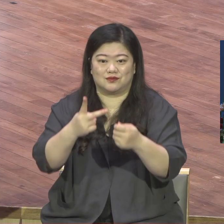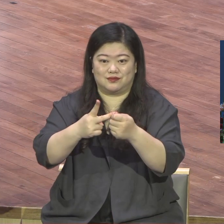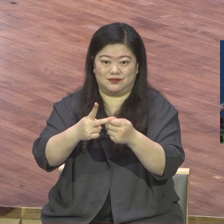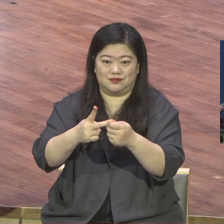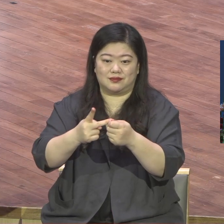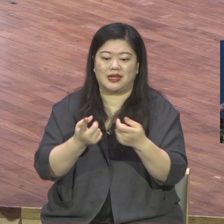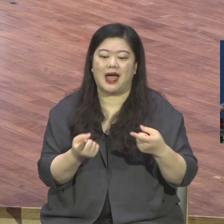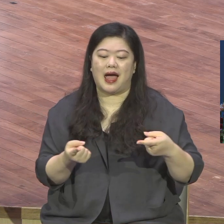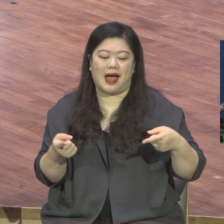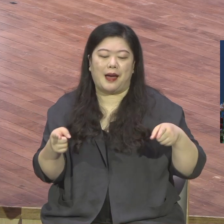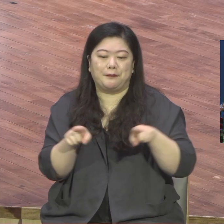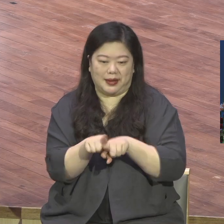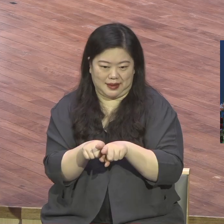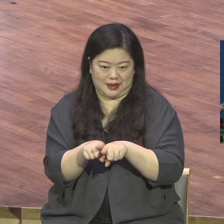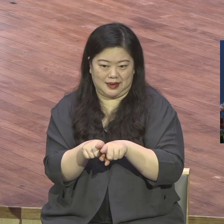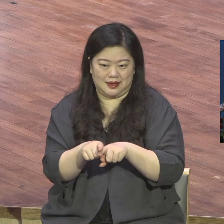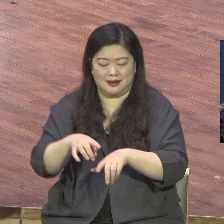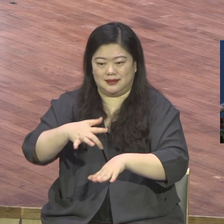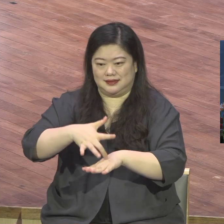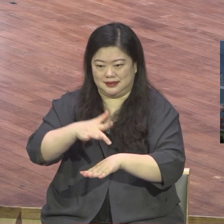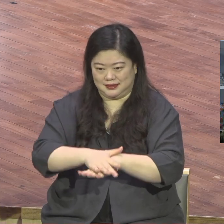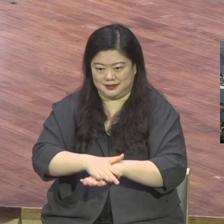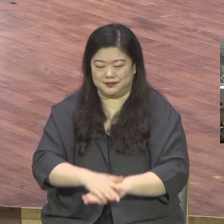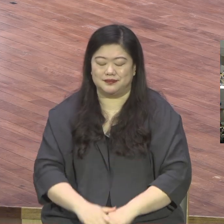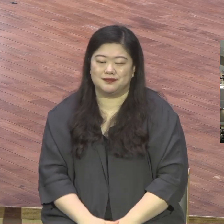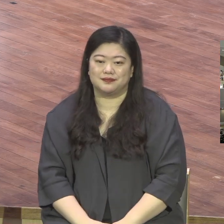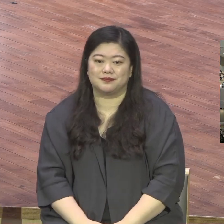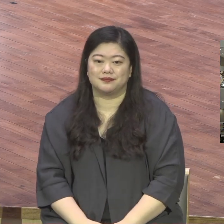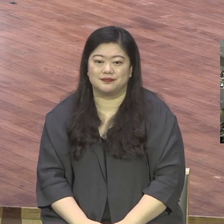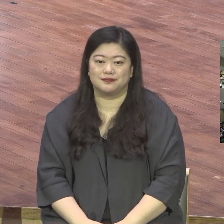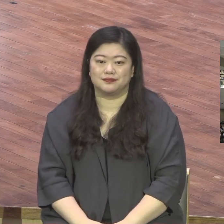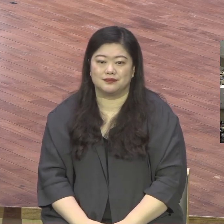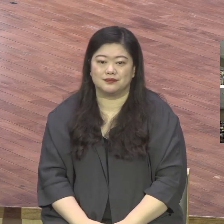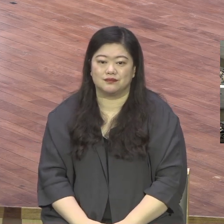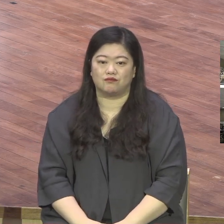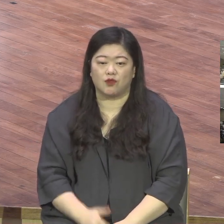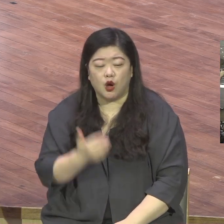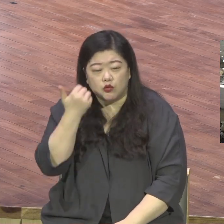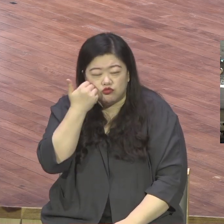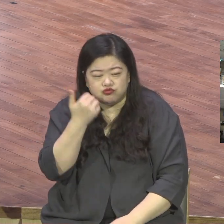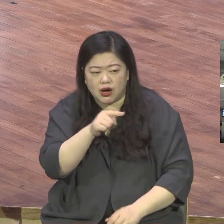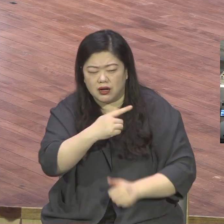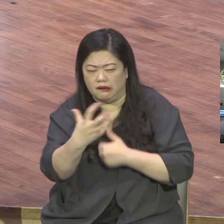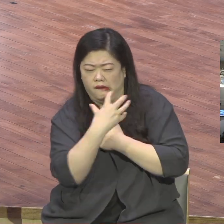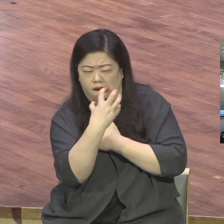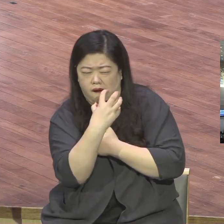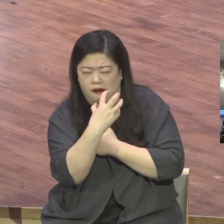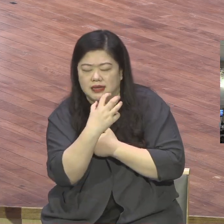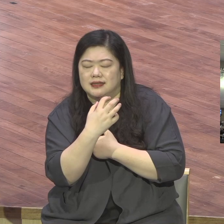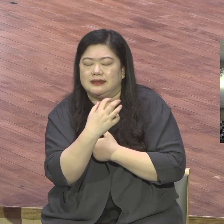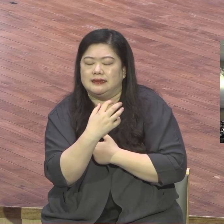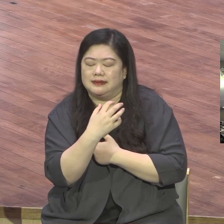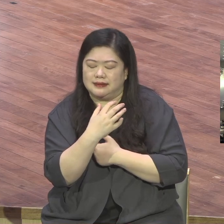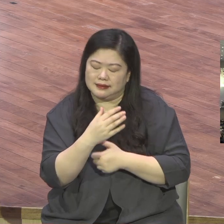함께 체질입니다. 14절 봅니다. 너희를 박해하는 자를